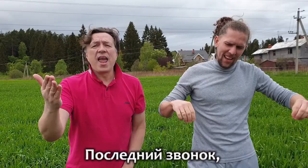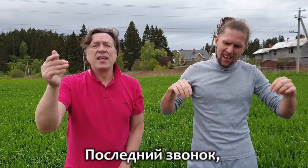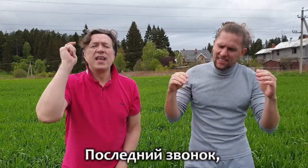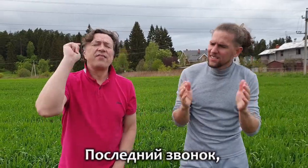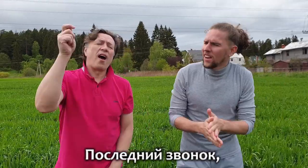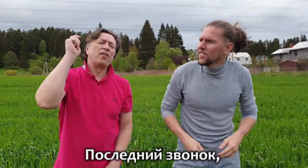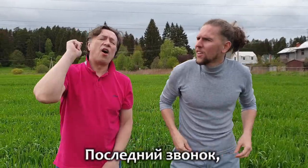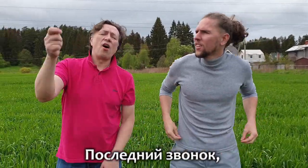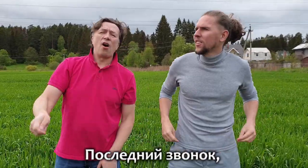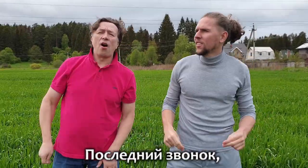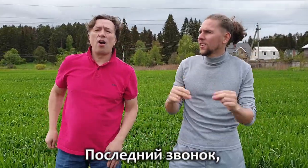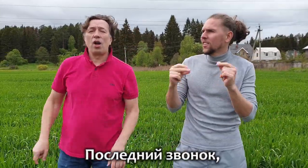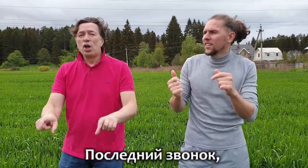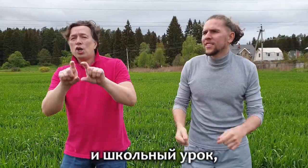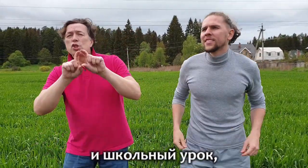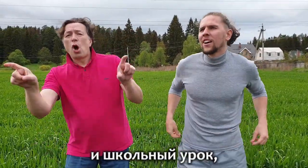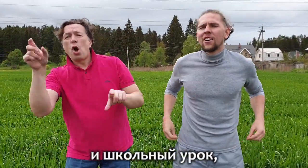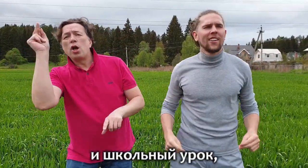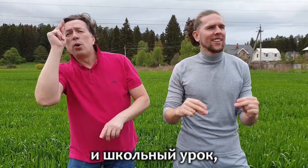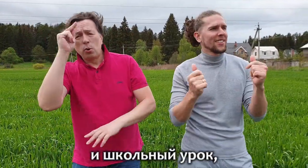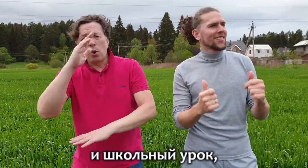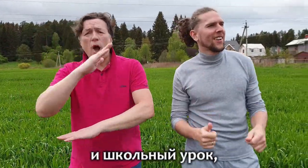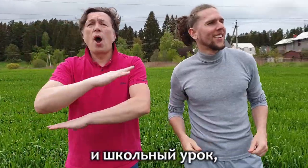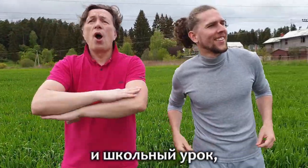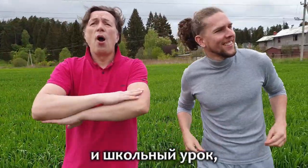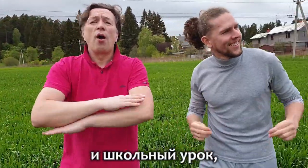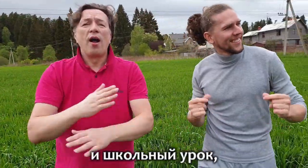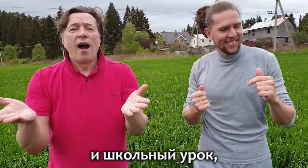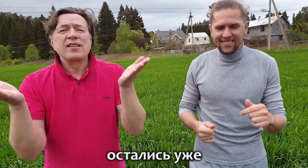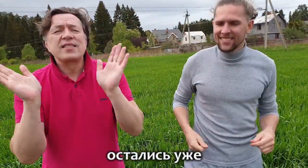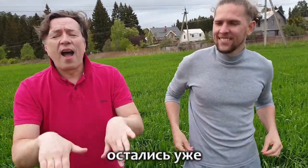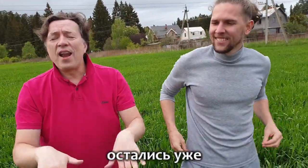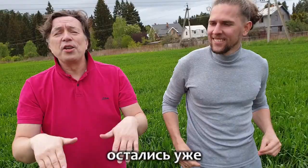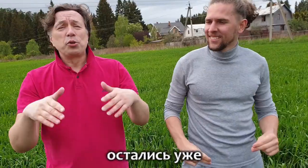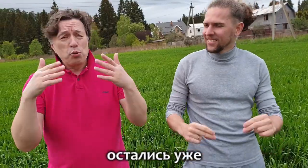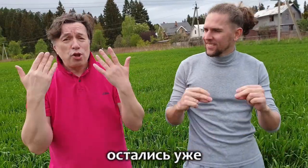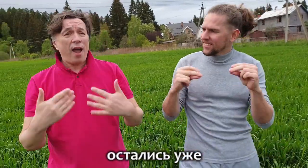Последний звонок и школьный урок остались уже